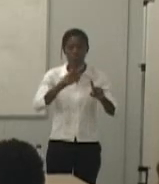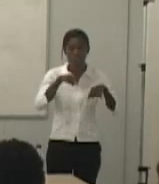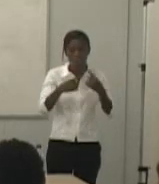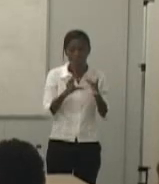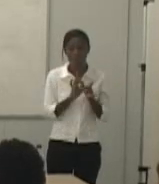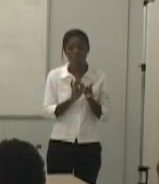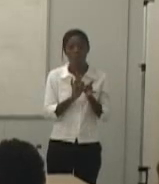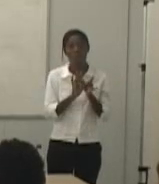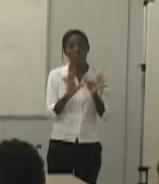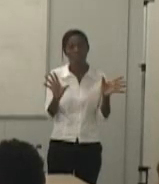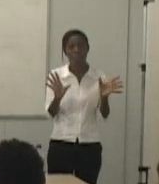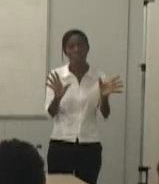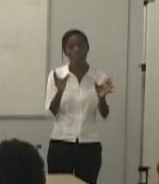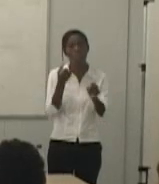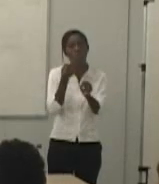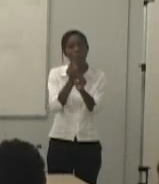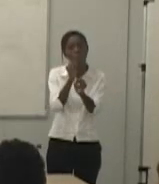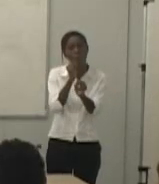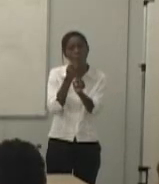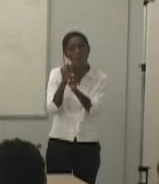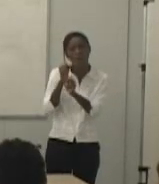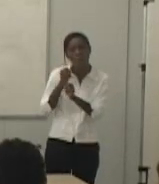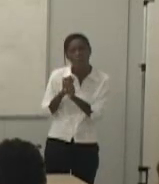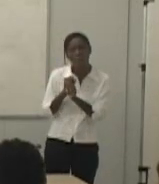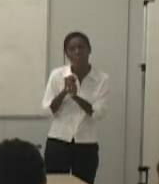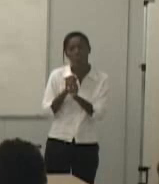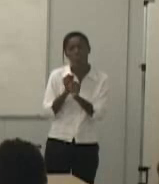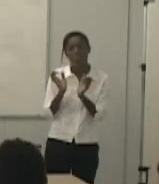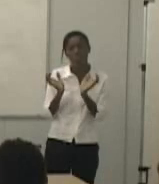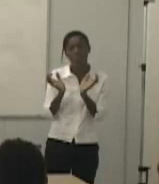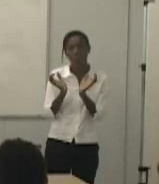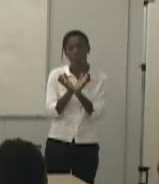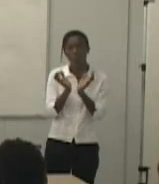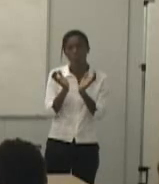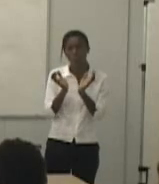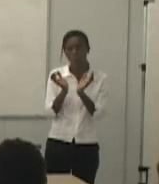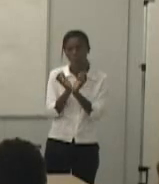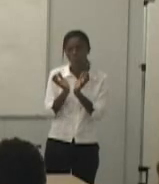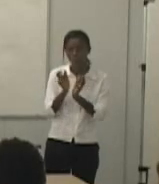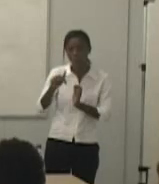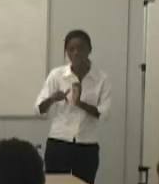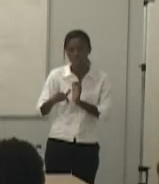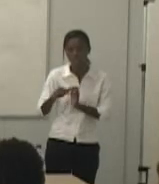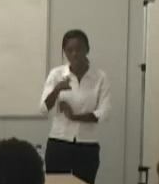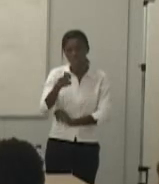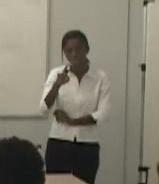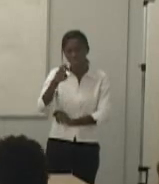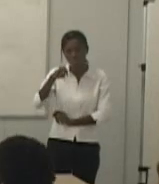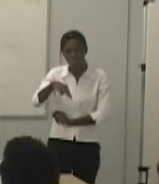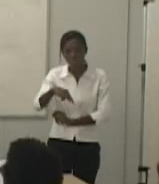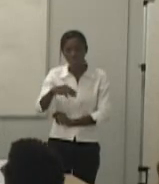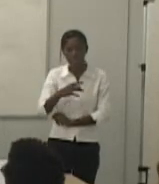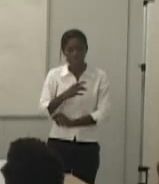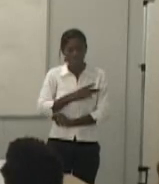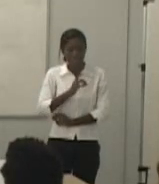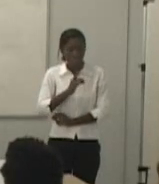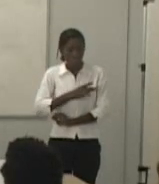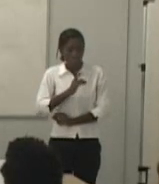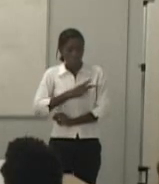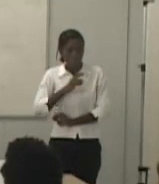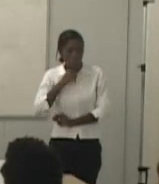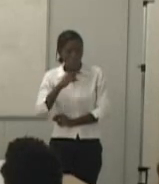a obra o os o corpo social aqui de xerém ficou com medo de não conseguir a licença